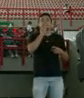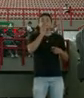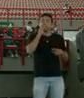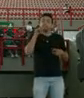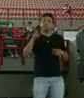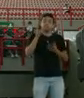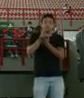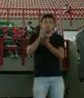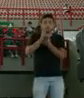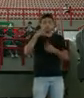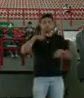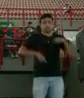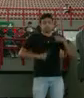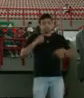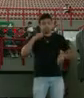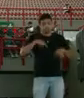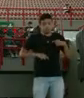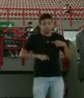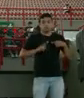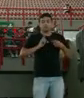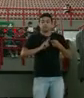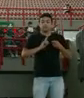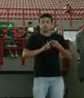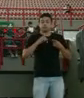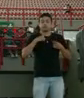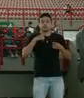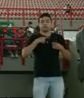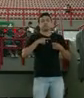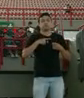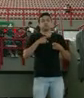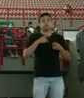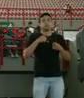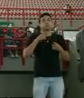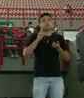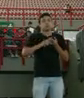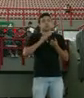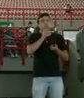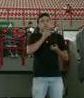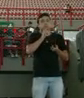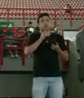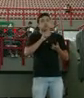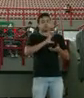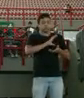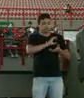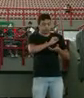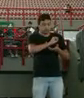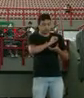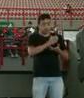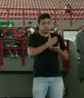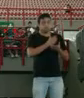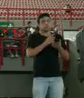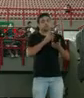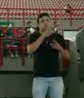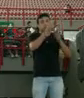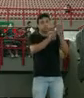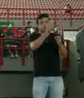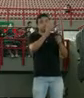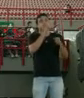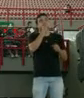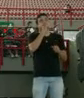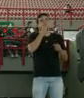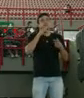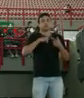útero é o hormônio que promove o quê? A ejeção do leite. Então, olha só que interessante. Um